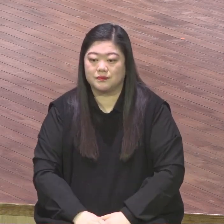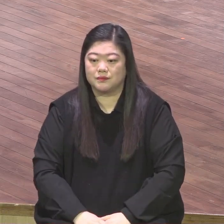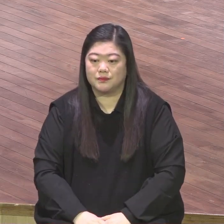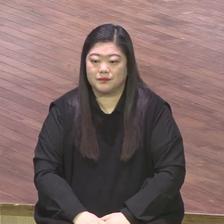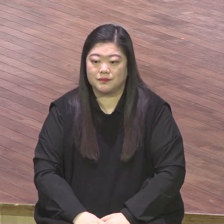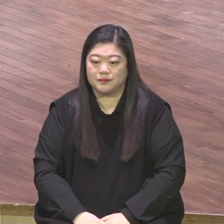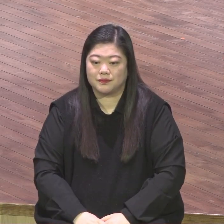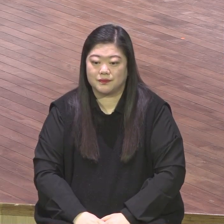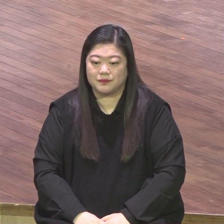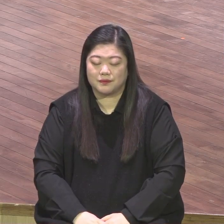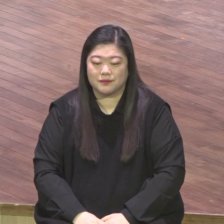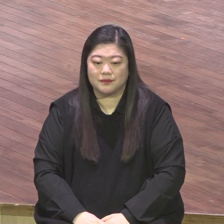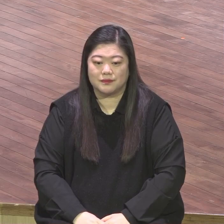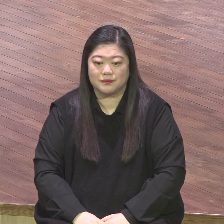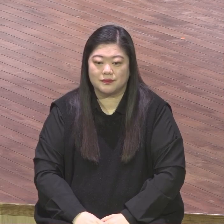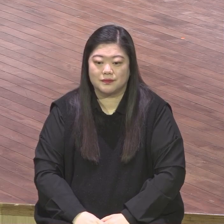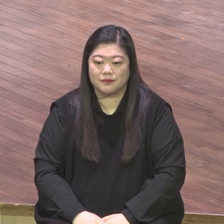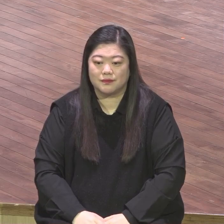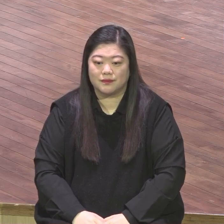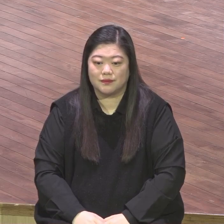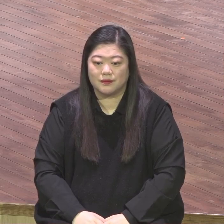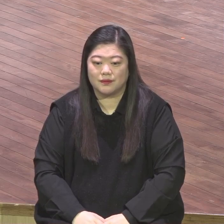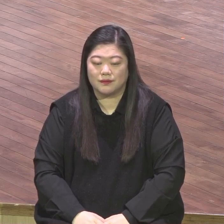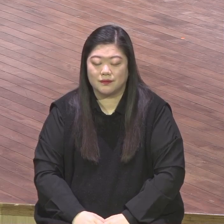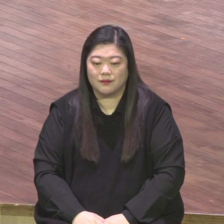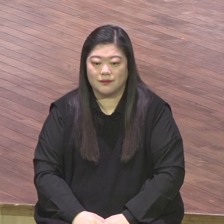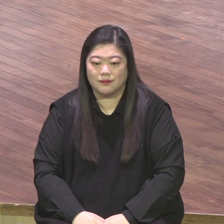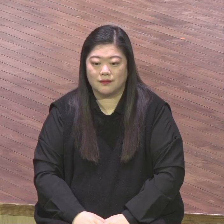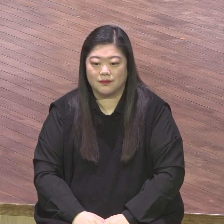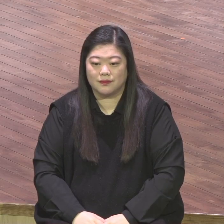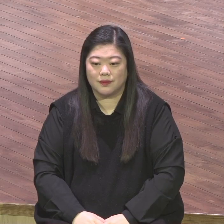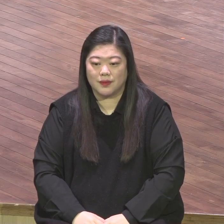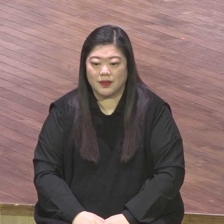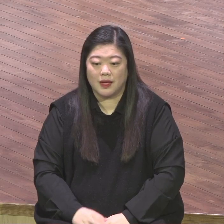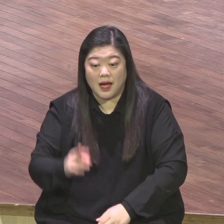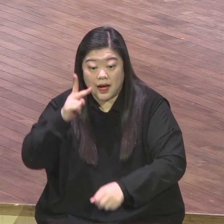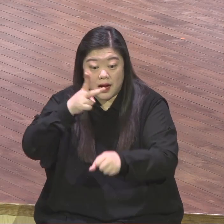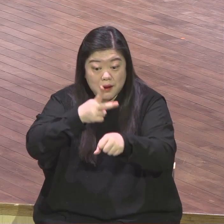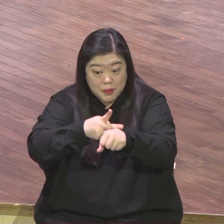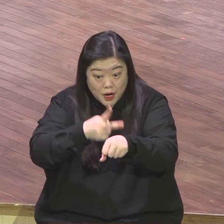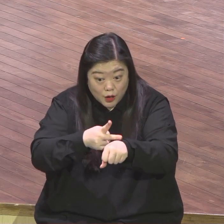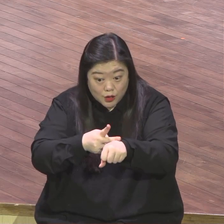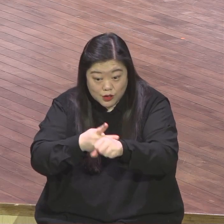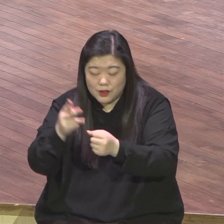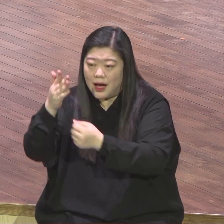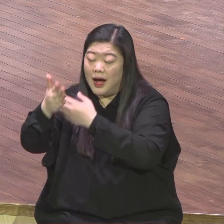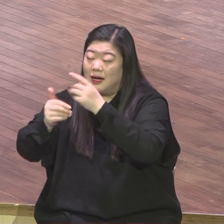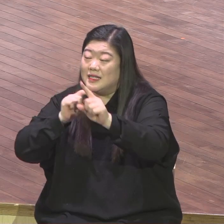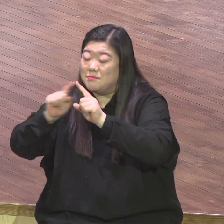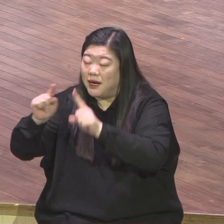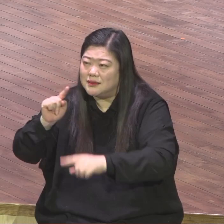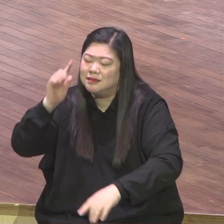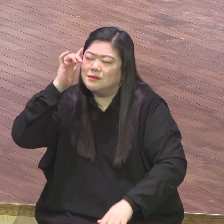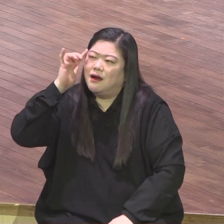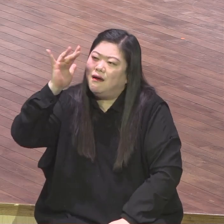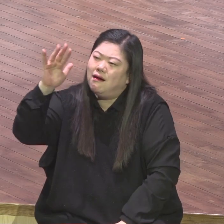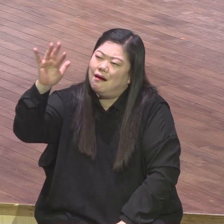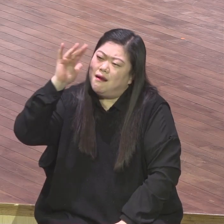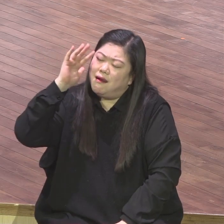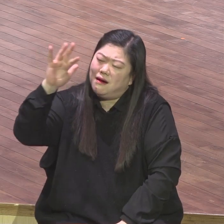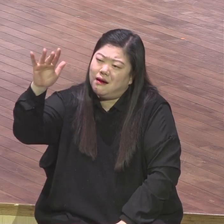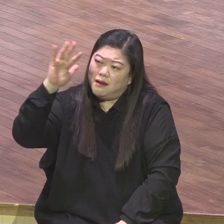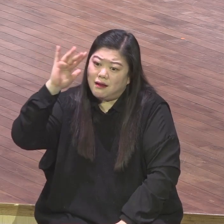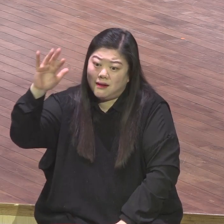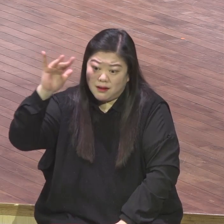바울뿐만 아니라 바울처럼 이렇게 주님을 사모하면서 이 예수 전도율을